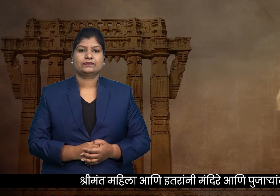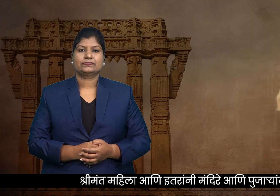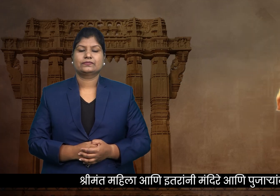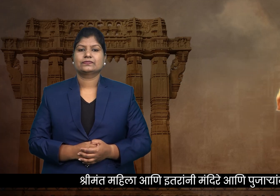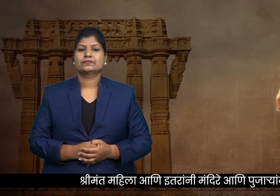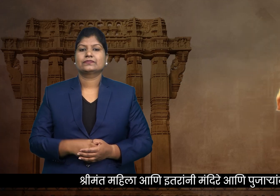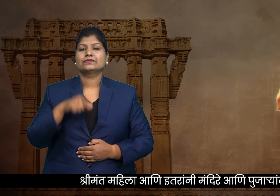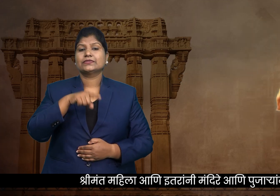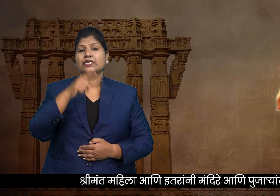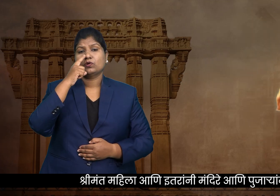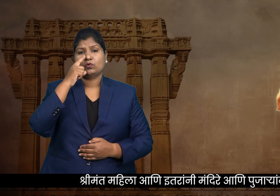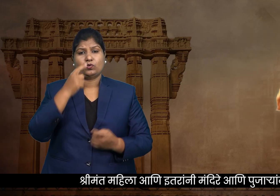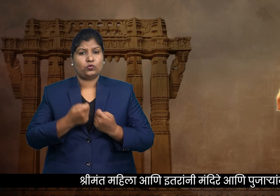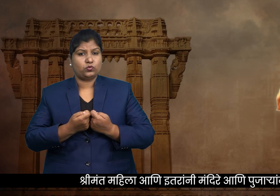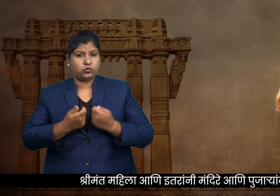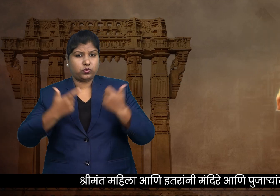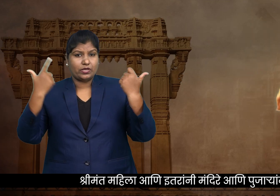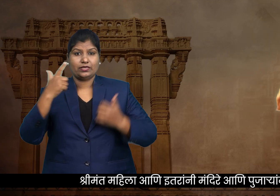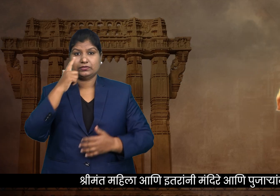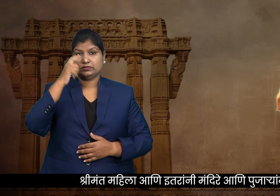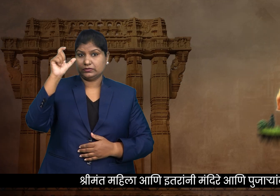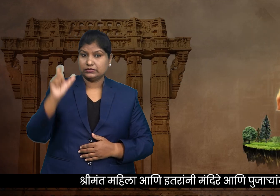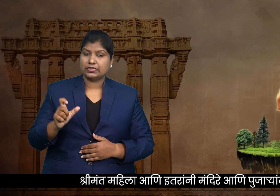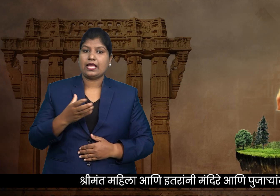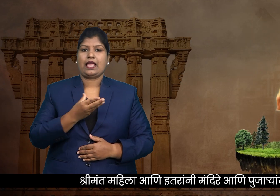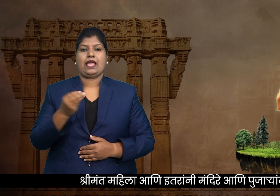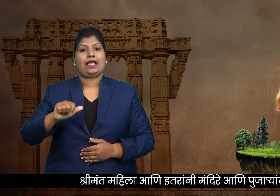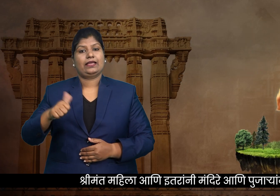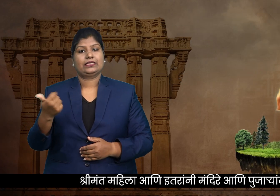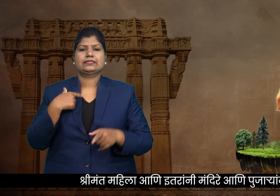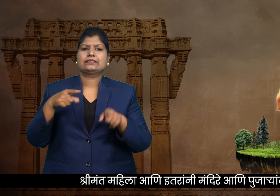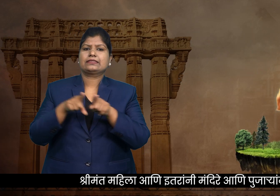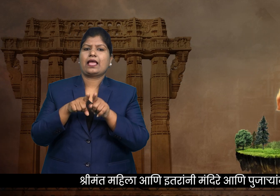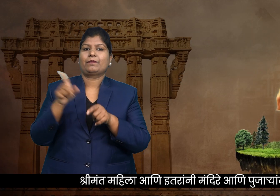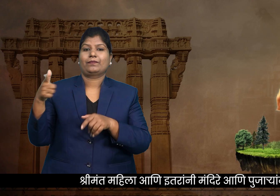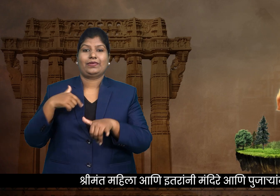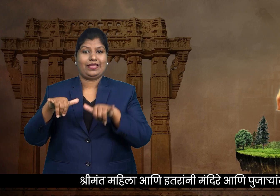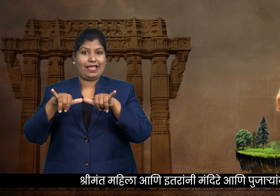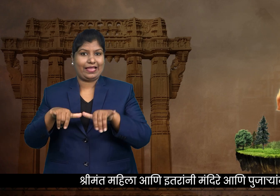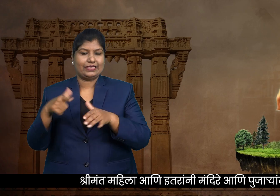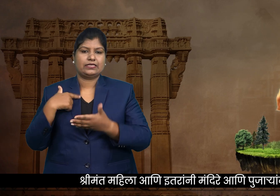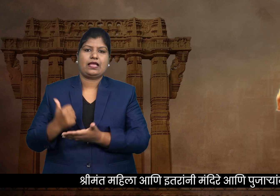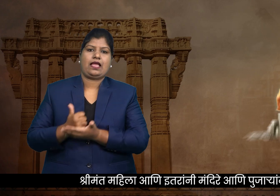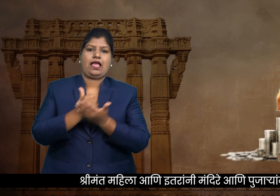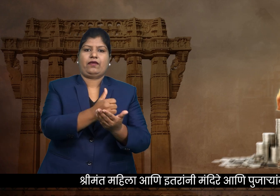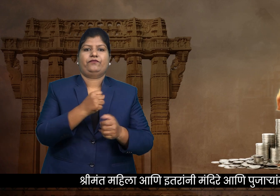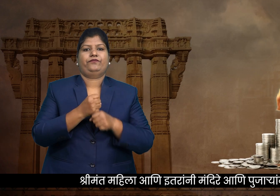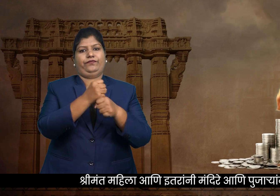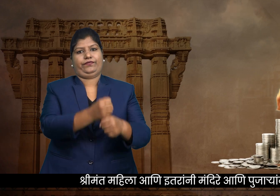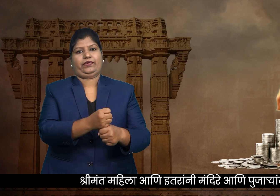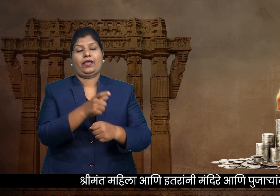श्रीमंत महिला आणि इतरांनी मंदिरे आणि पूजान्या